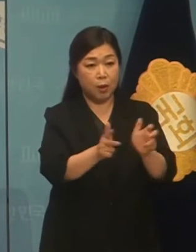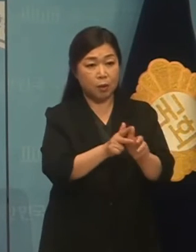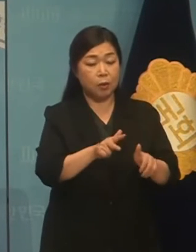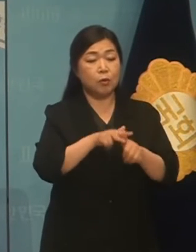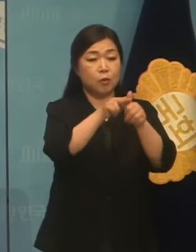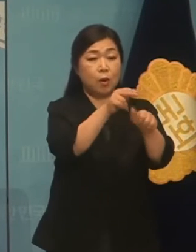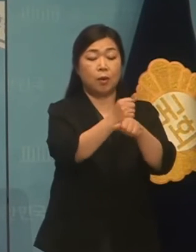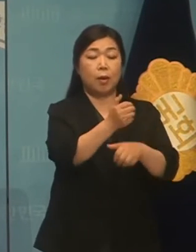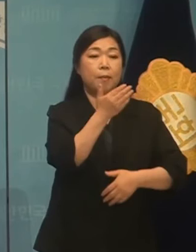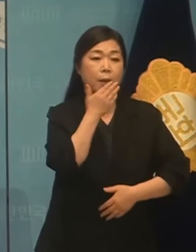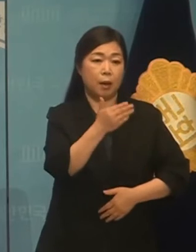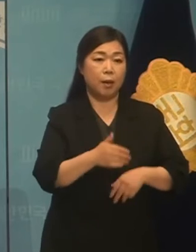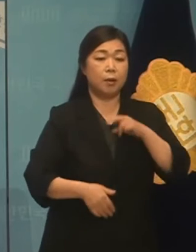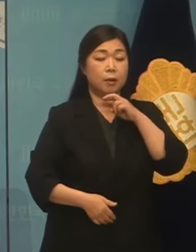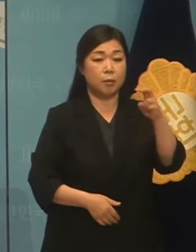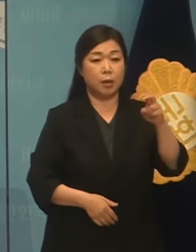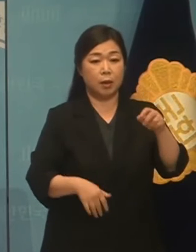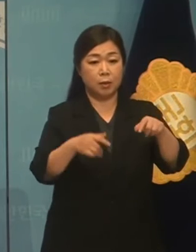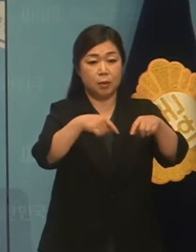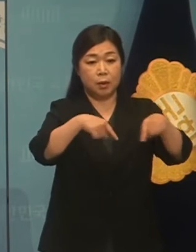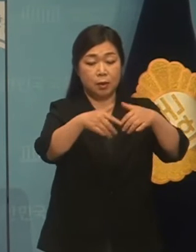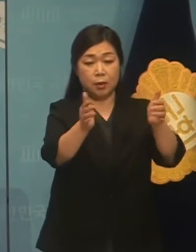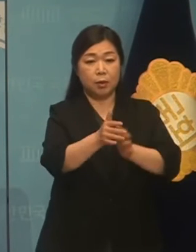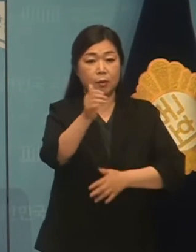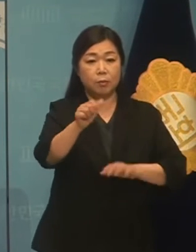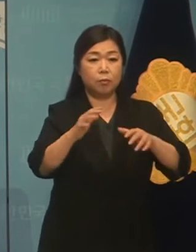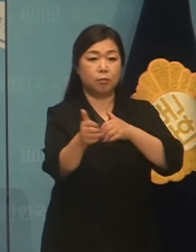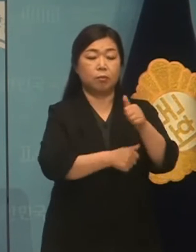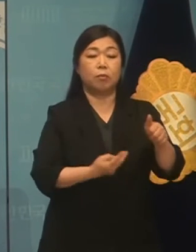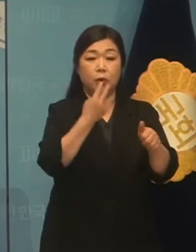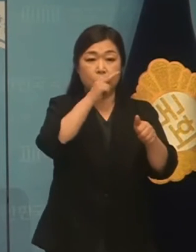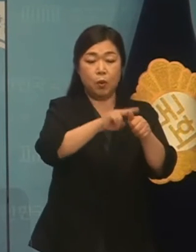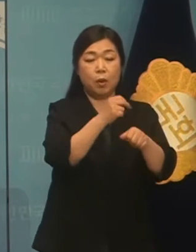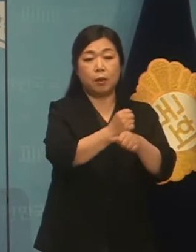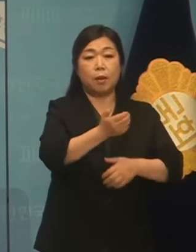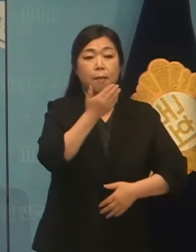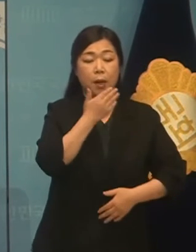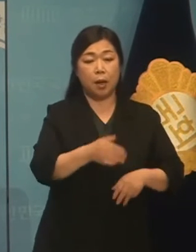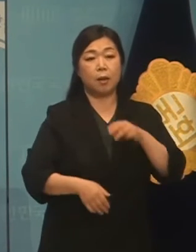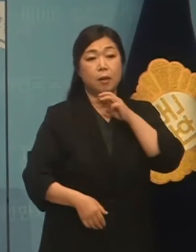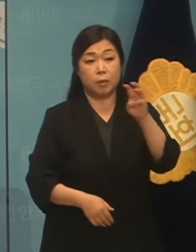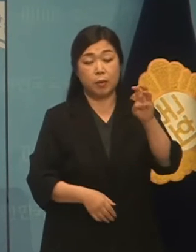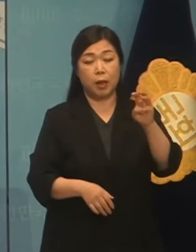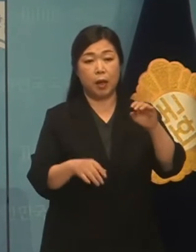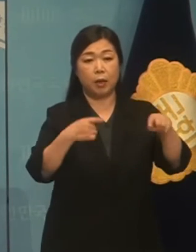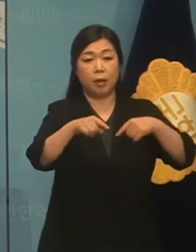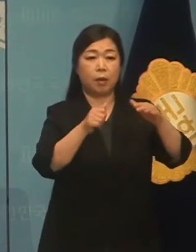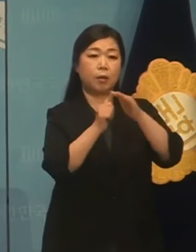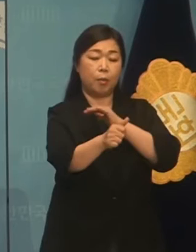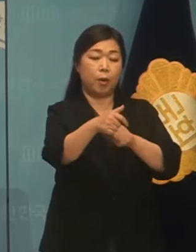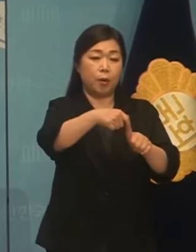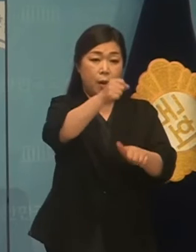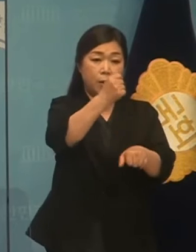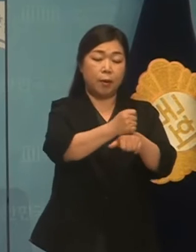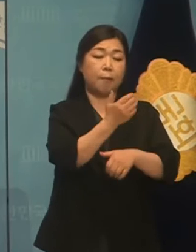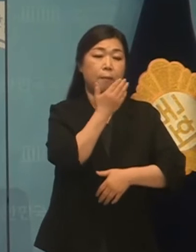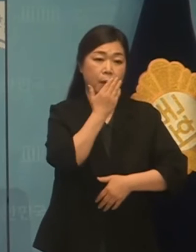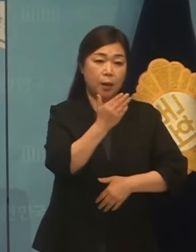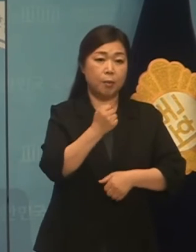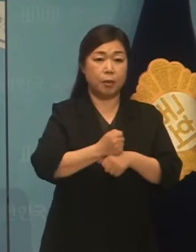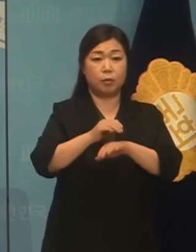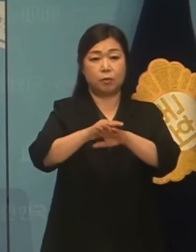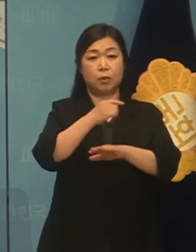있고 20대에 지자체장과 국회의원에 도전할 수 있고 30대 당대표를 세울 수 있는 정당을 만들